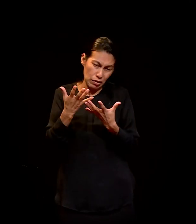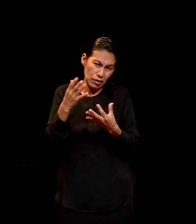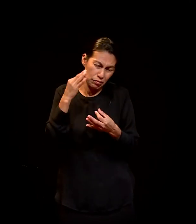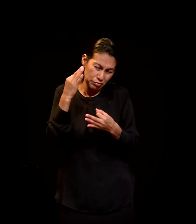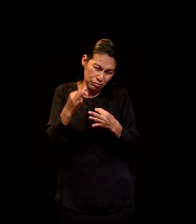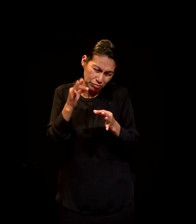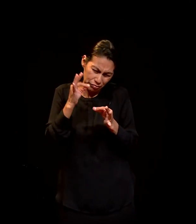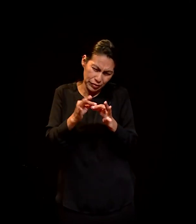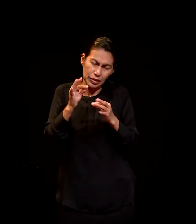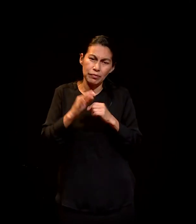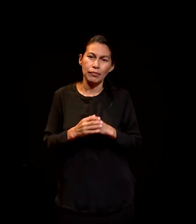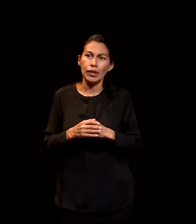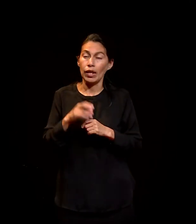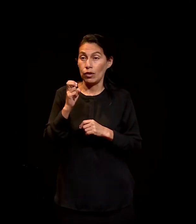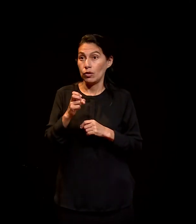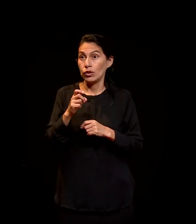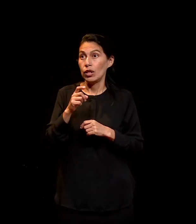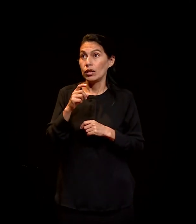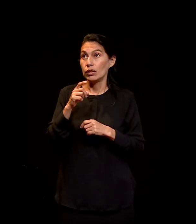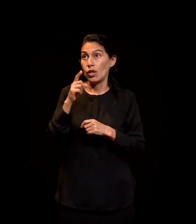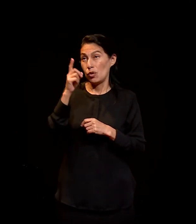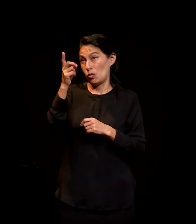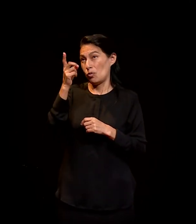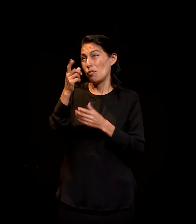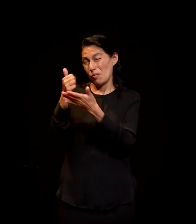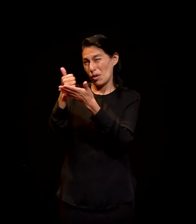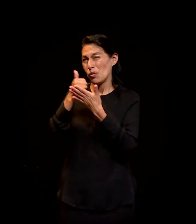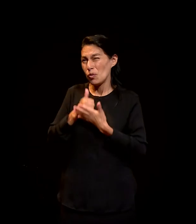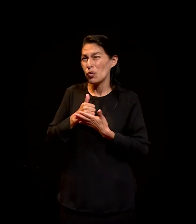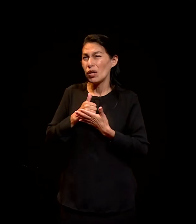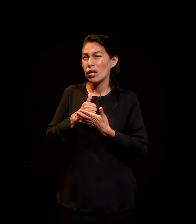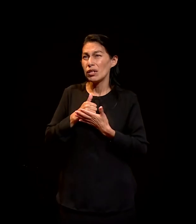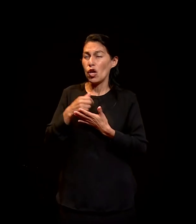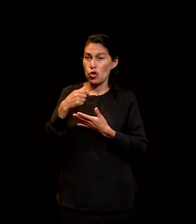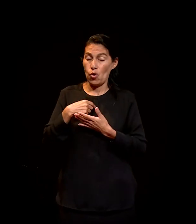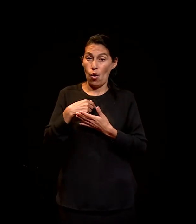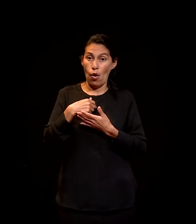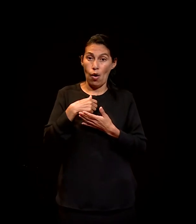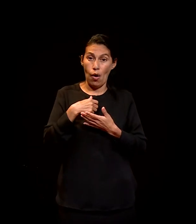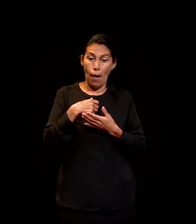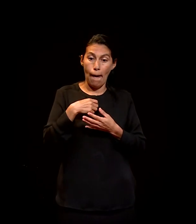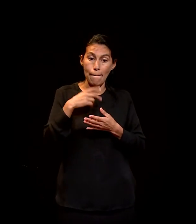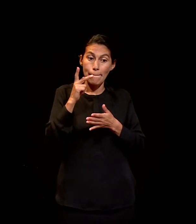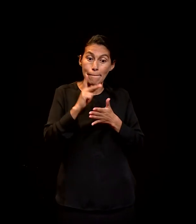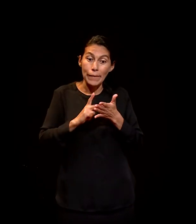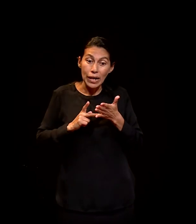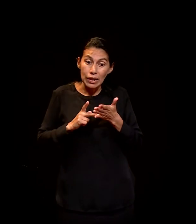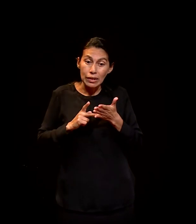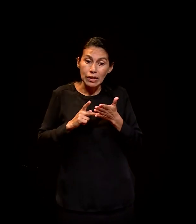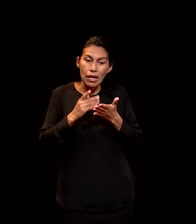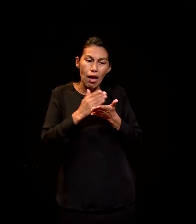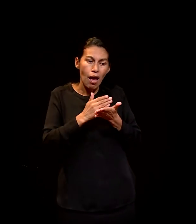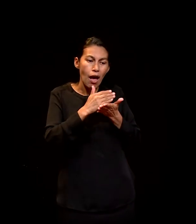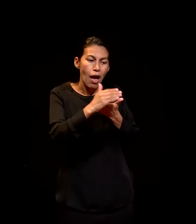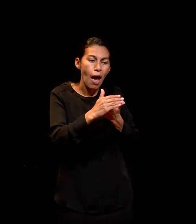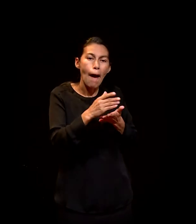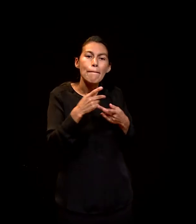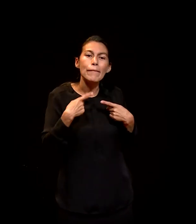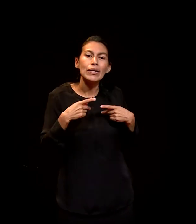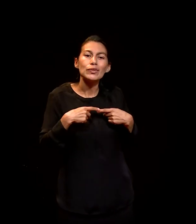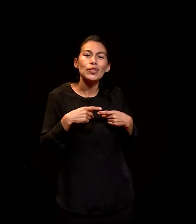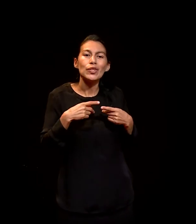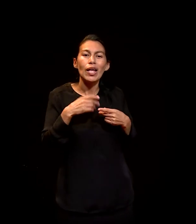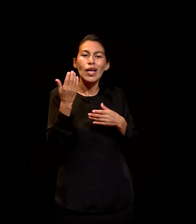obtener a un estudiante entonces ella había estado en oración pidiéndole que demostrará quién era esa persona y